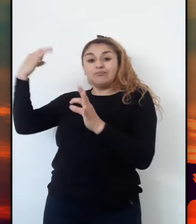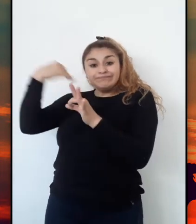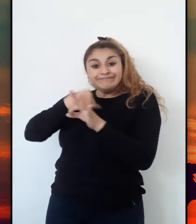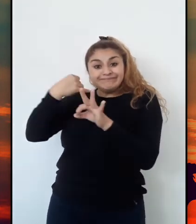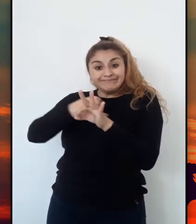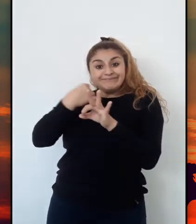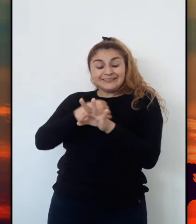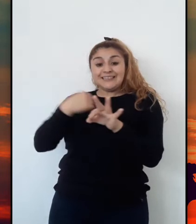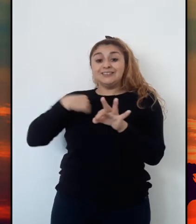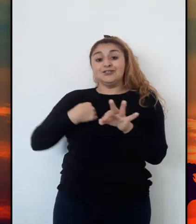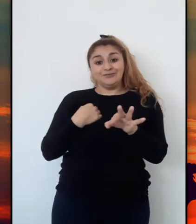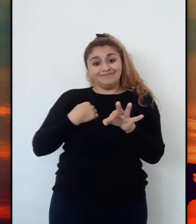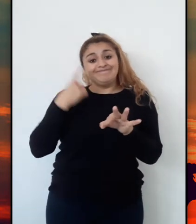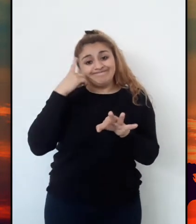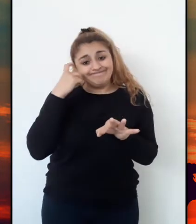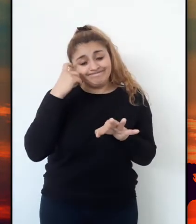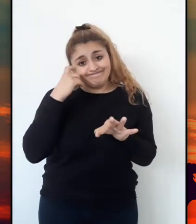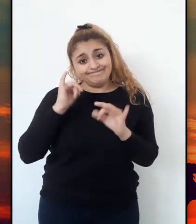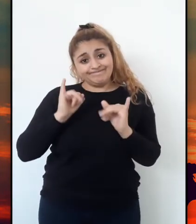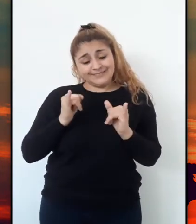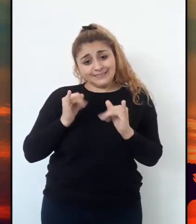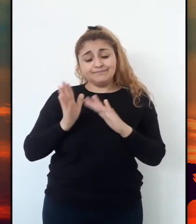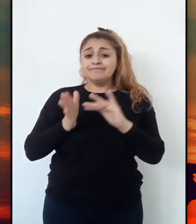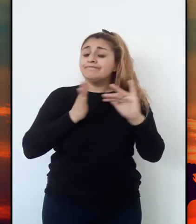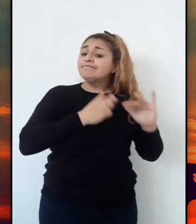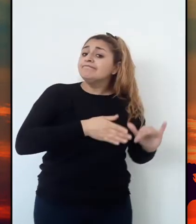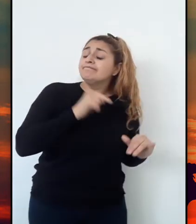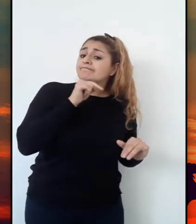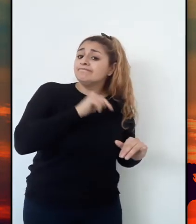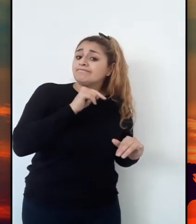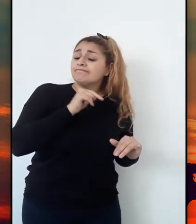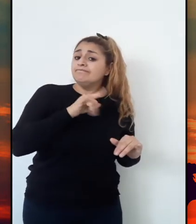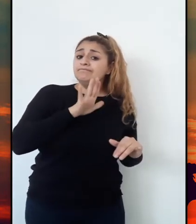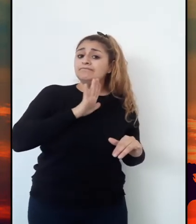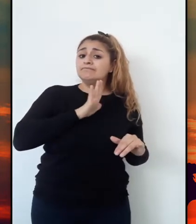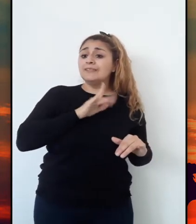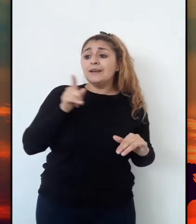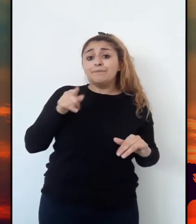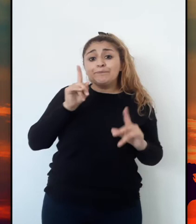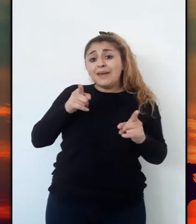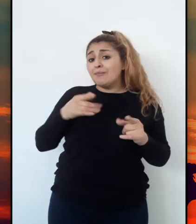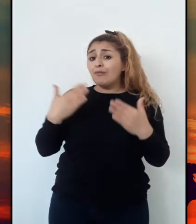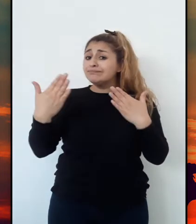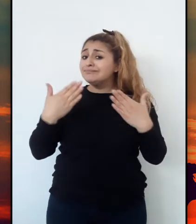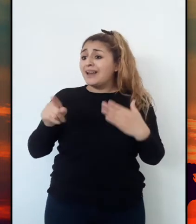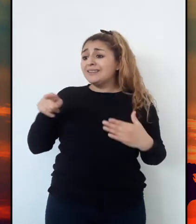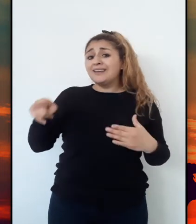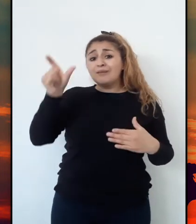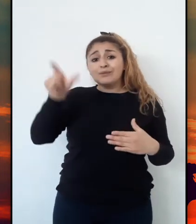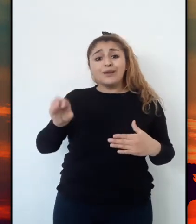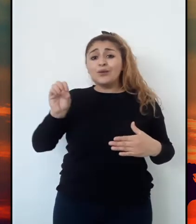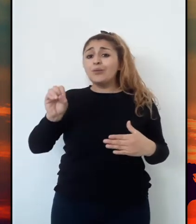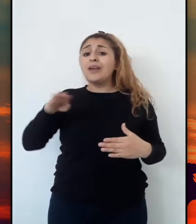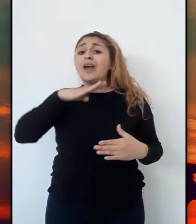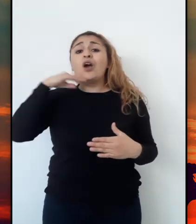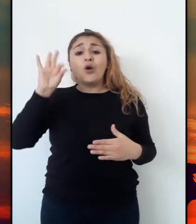pas sombrer dans le découragement. De no caer en el desánimo. À la fin. Al